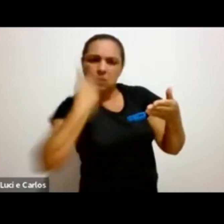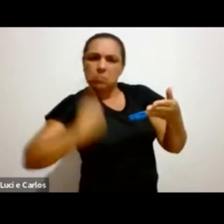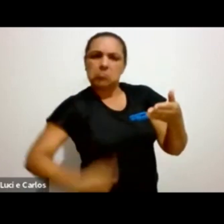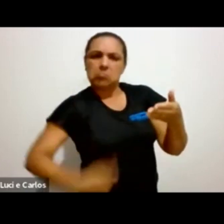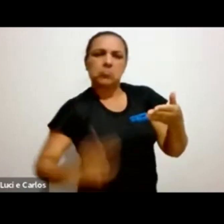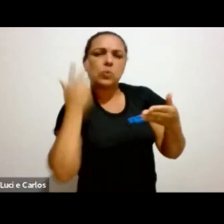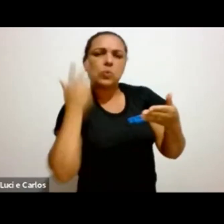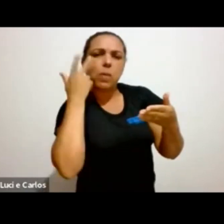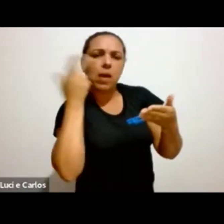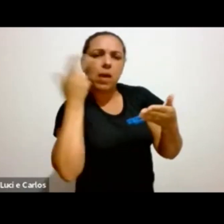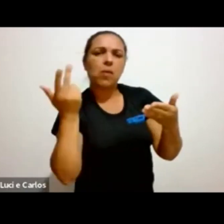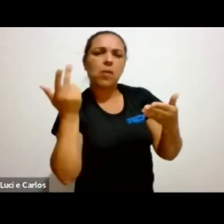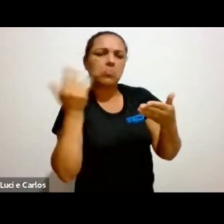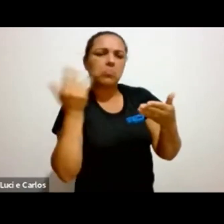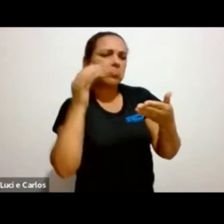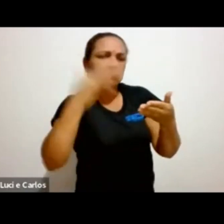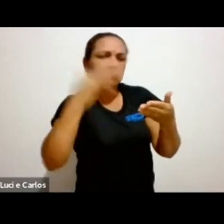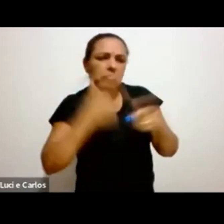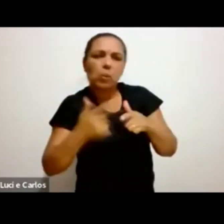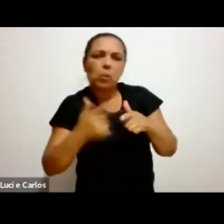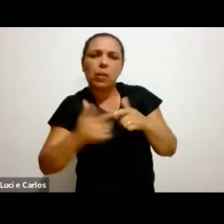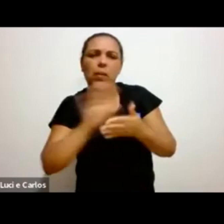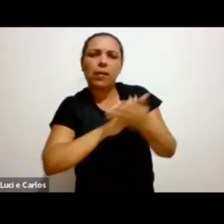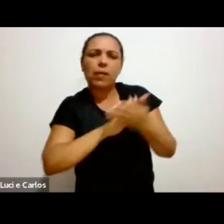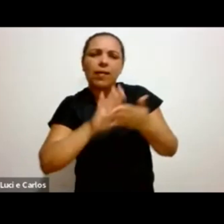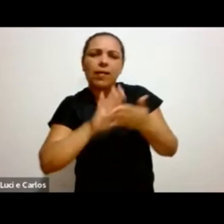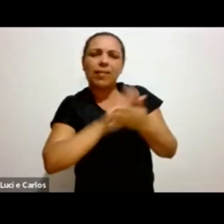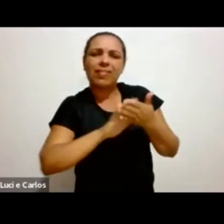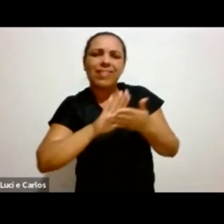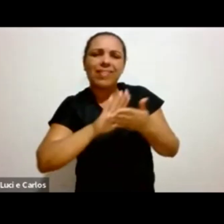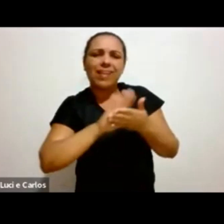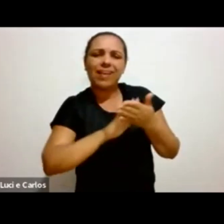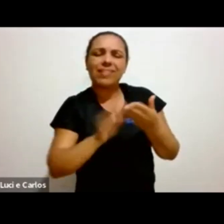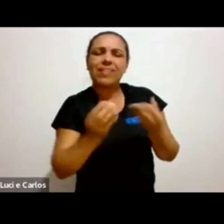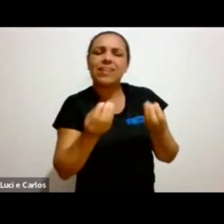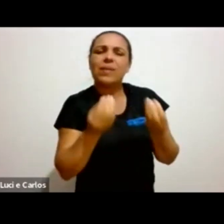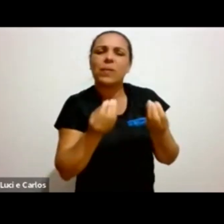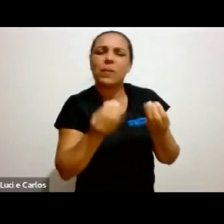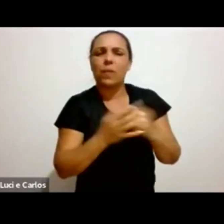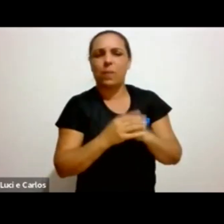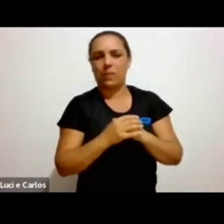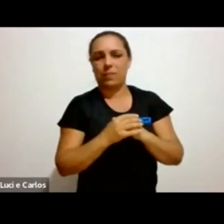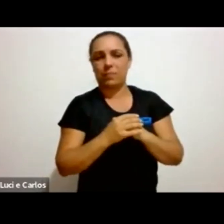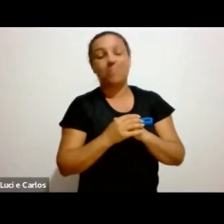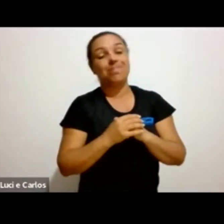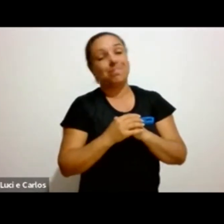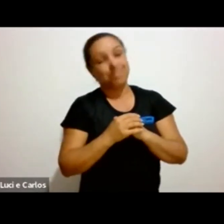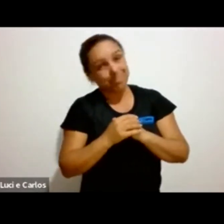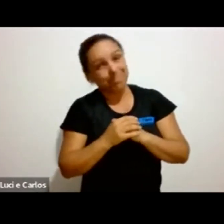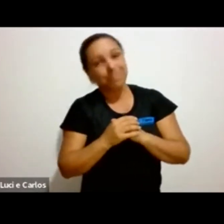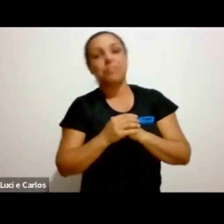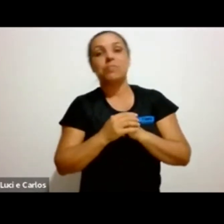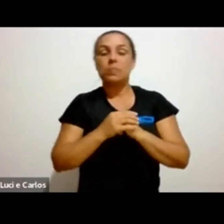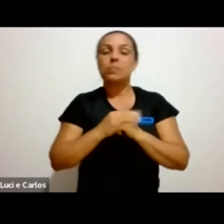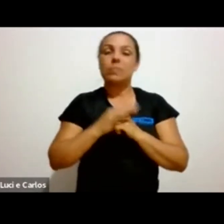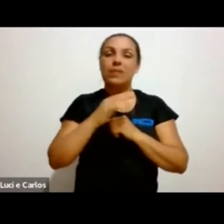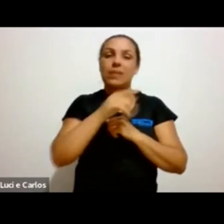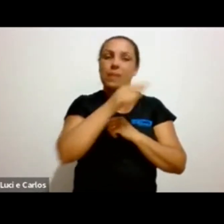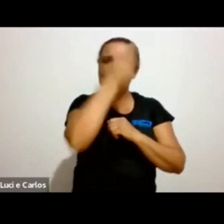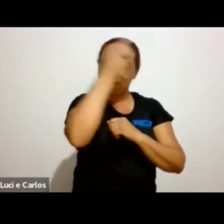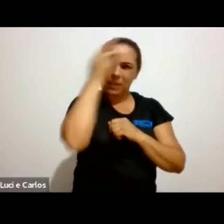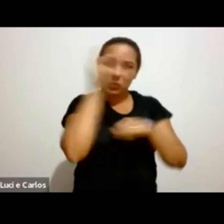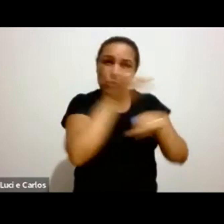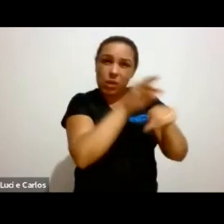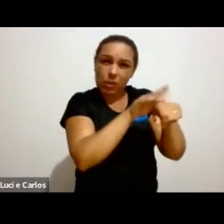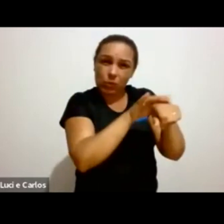e respeitarmos as pessoas que sofrem de síndromes como a fibromialgia